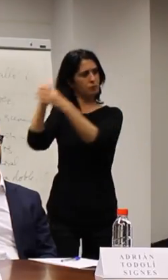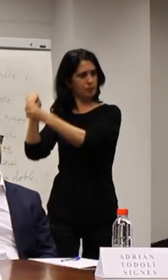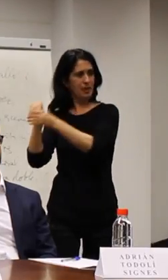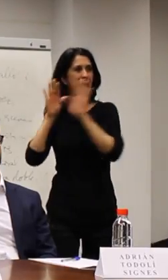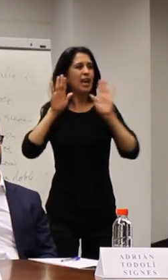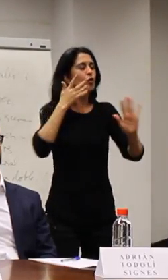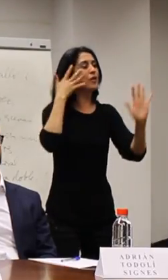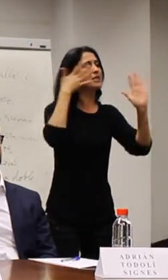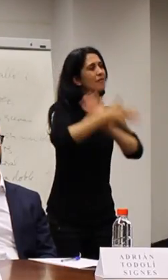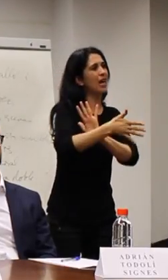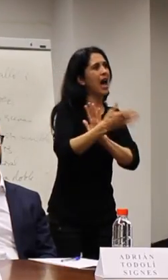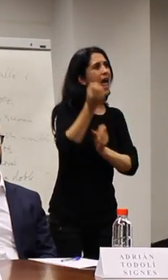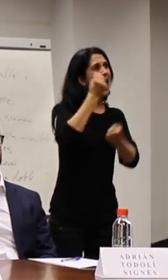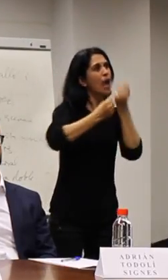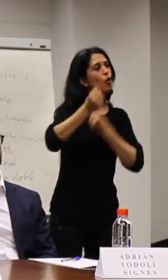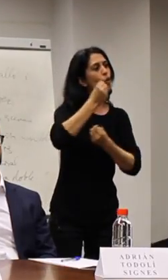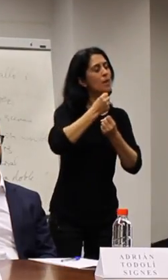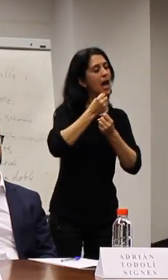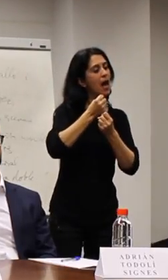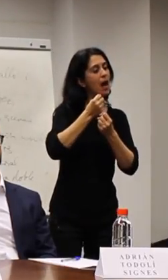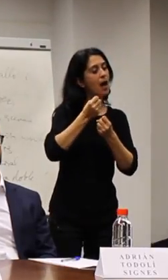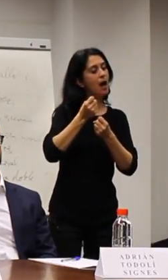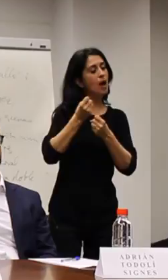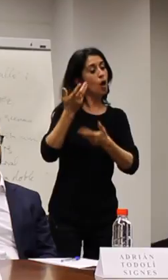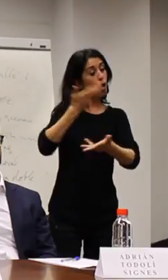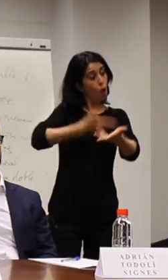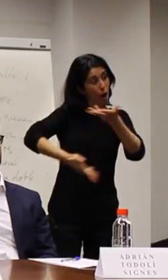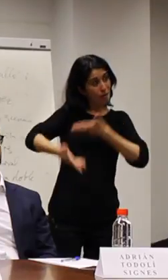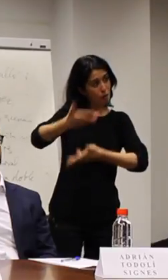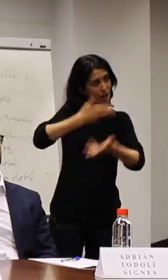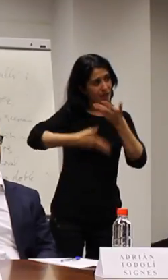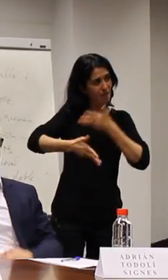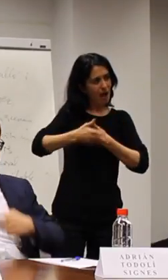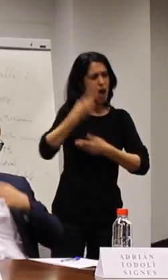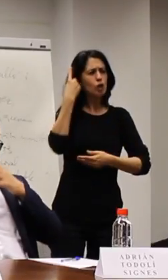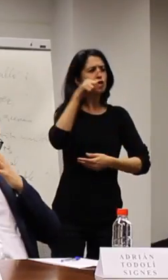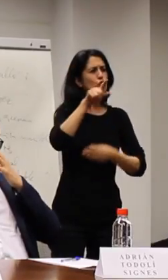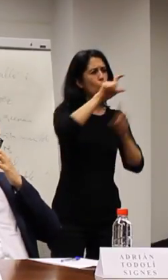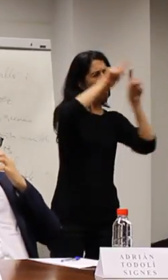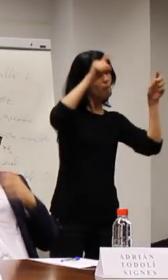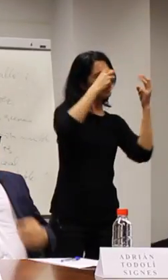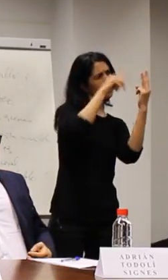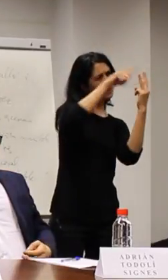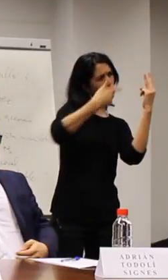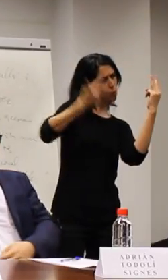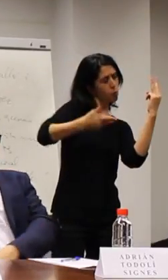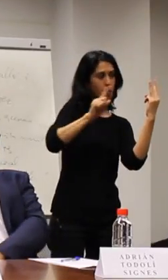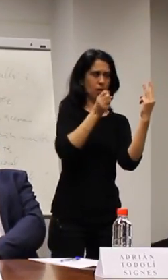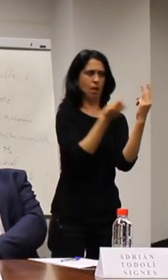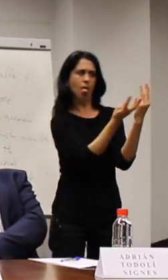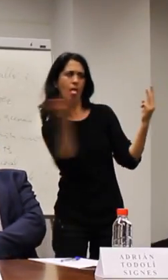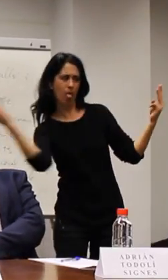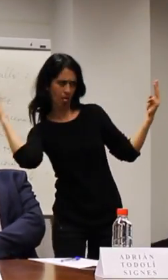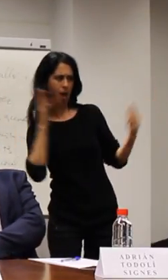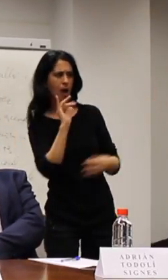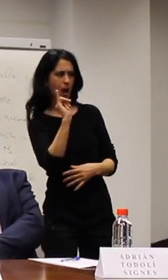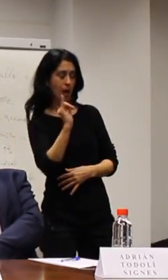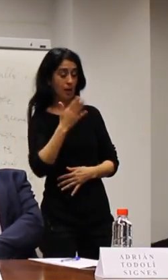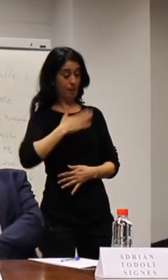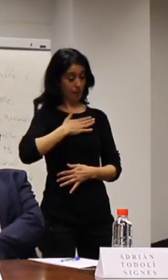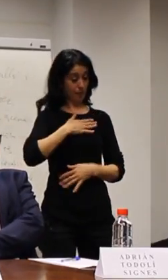economía colaborativa, nosotros en Sharing España hemos sacado un informe a primeros del mes de marzo en el que hemos